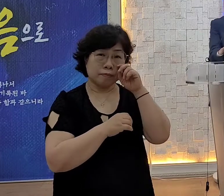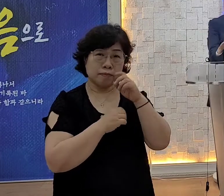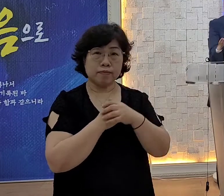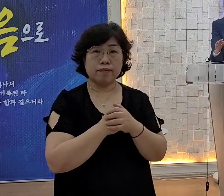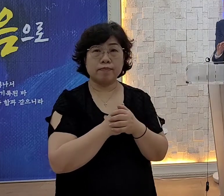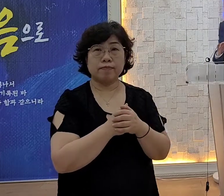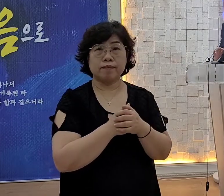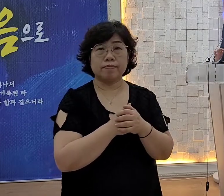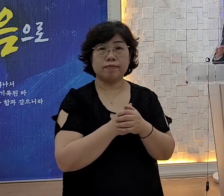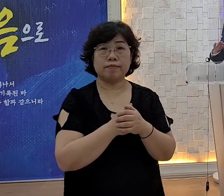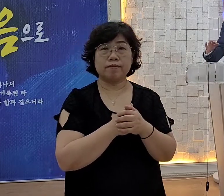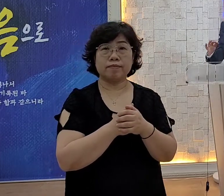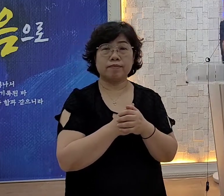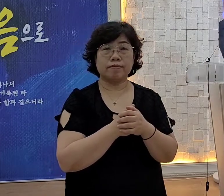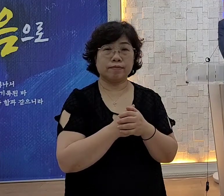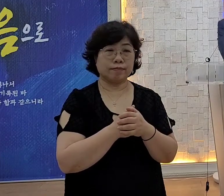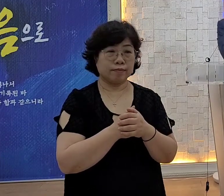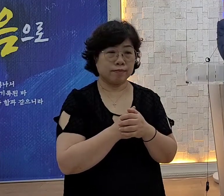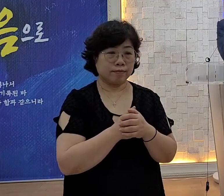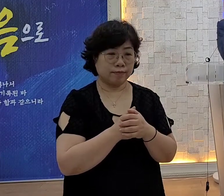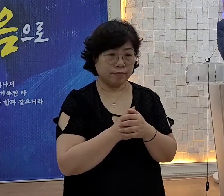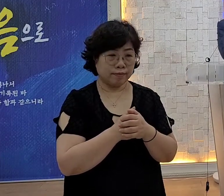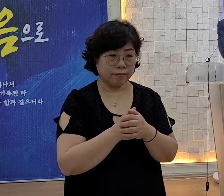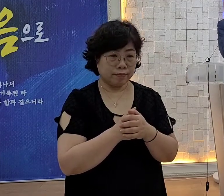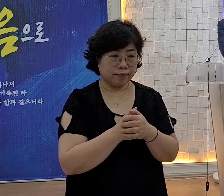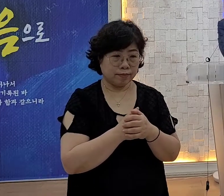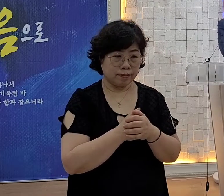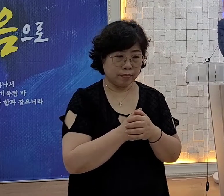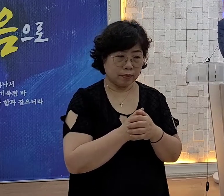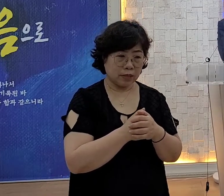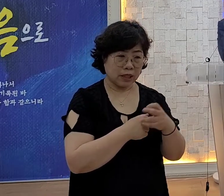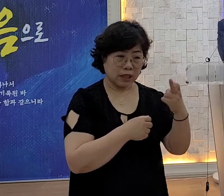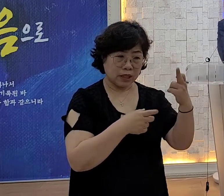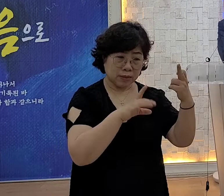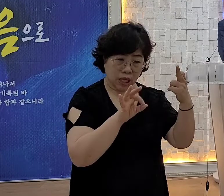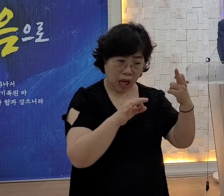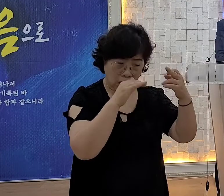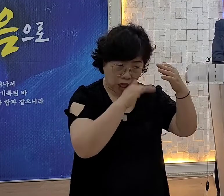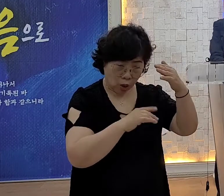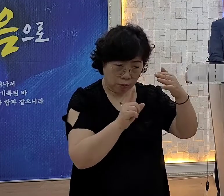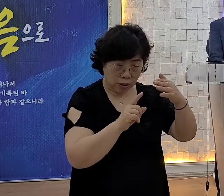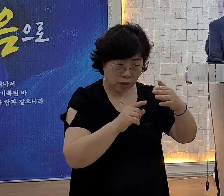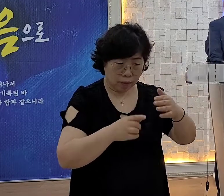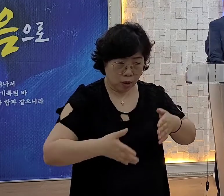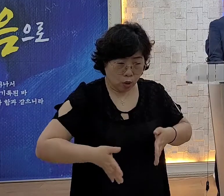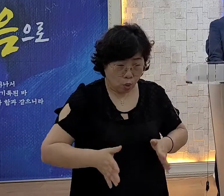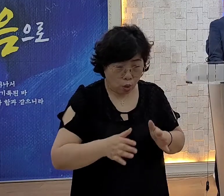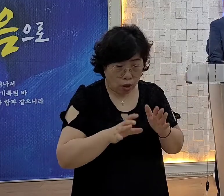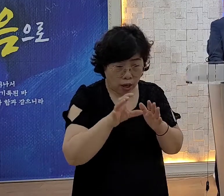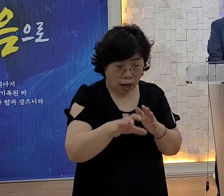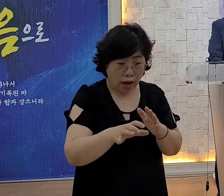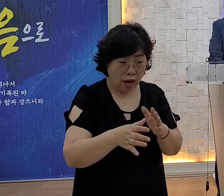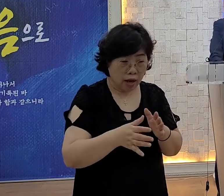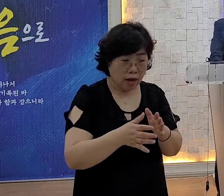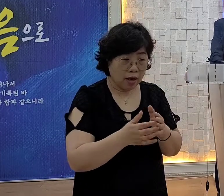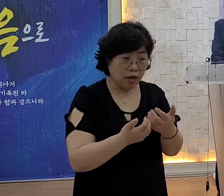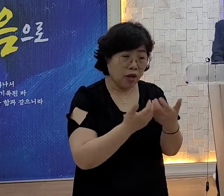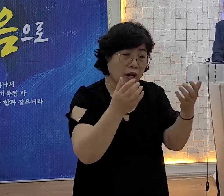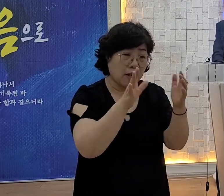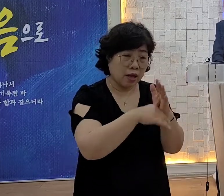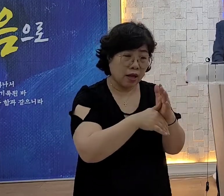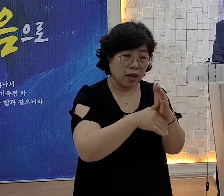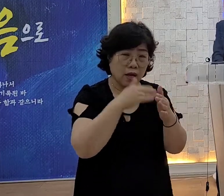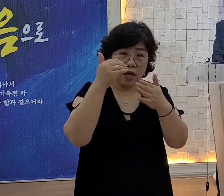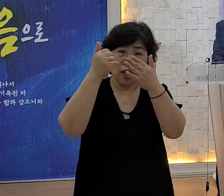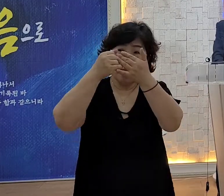뭐, 어떤 15장 표세요. 12장에서 처음 고향을 떠날 때에 하나님께서 아브라함에게 세 가지 약속을